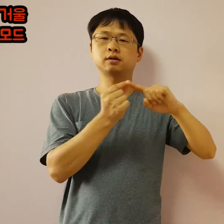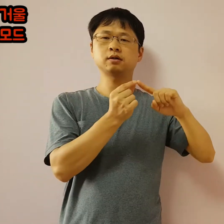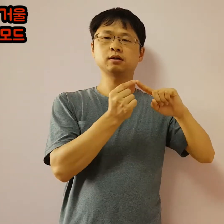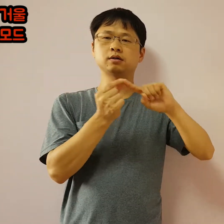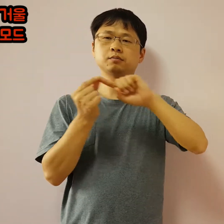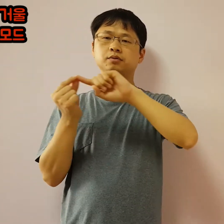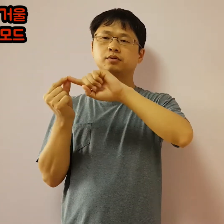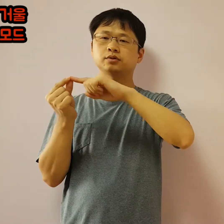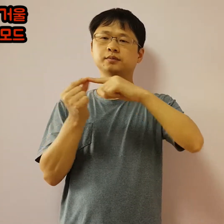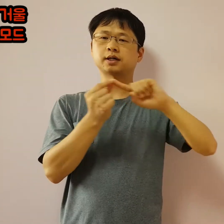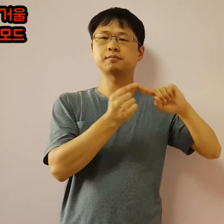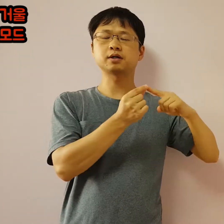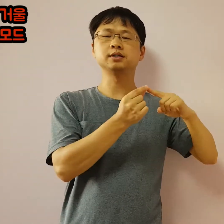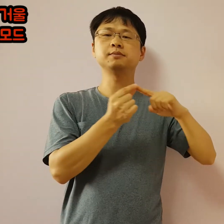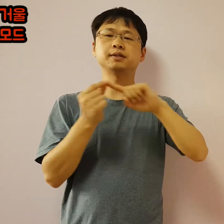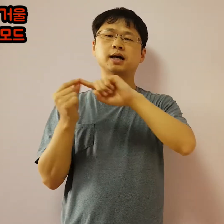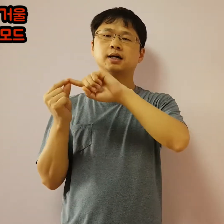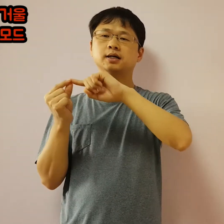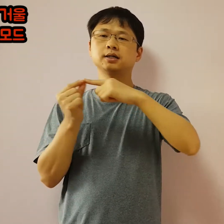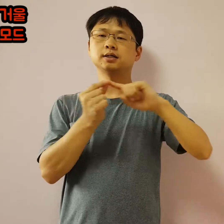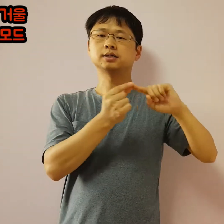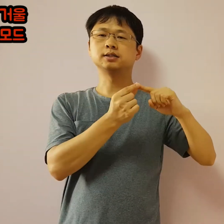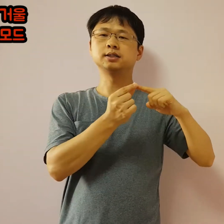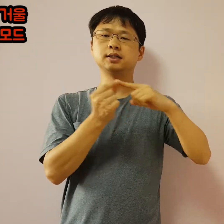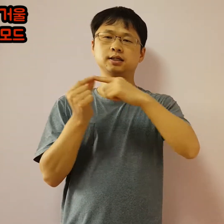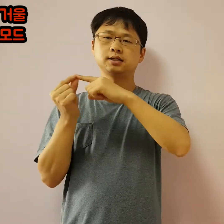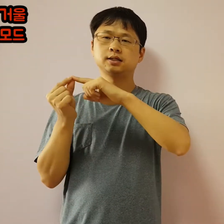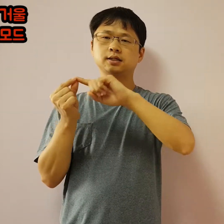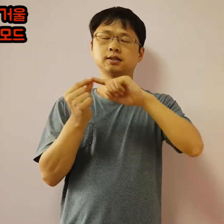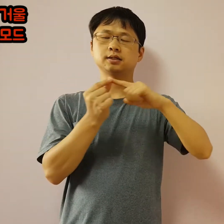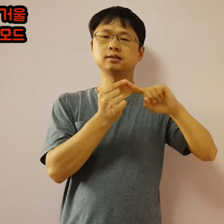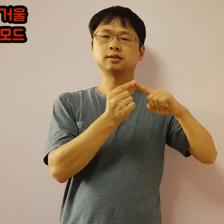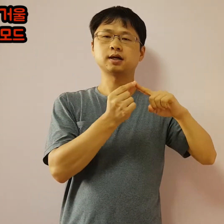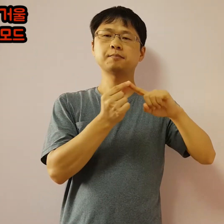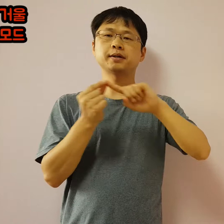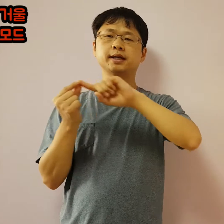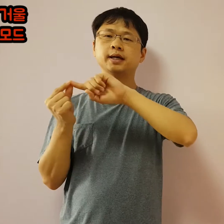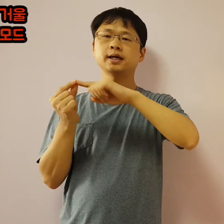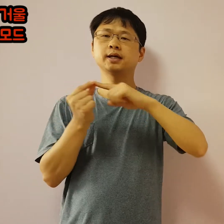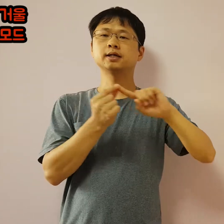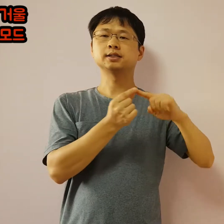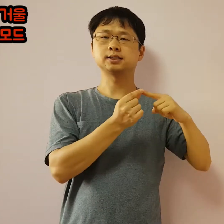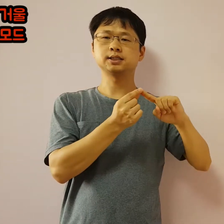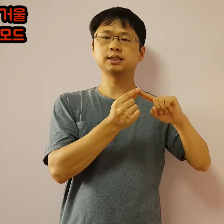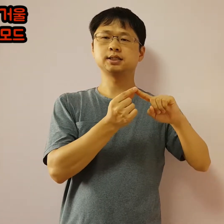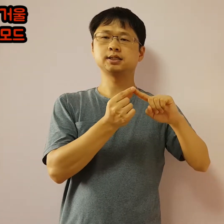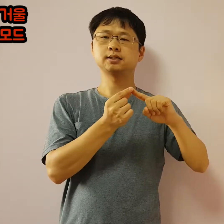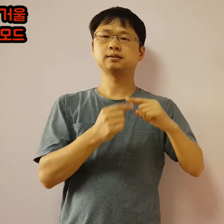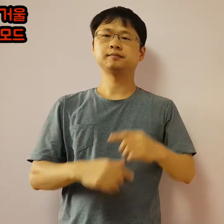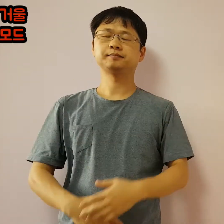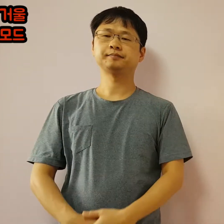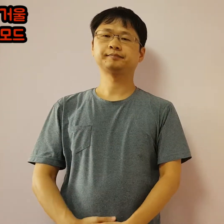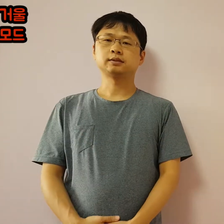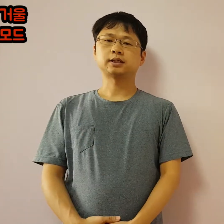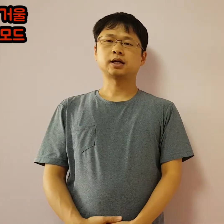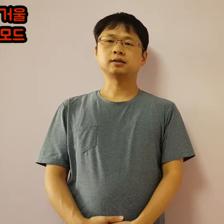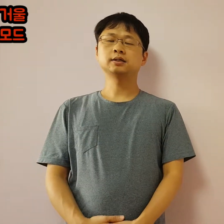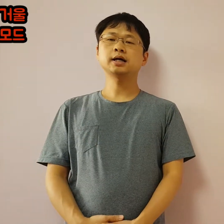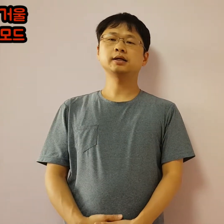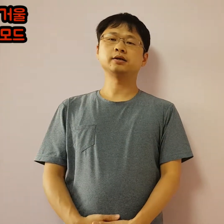주면서 가면 글입니다. 글 한편에 글. 자, 글 안에는 여러